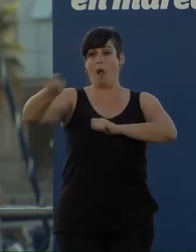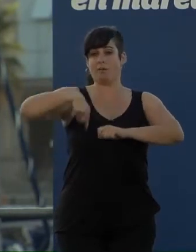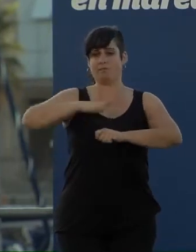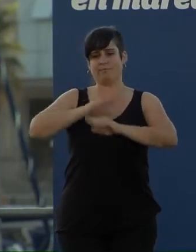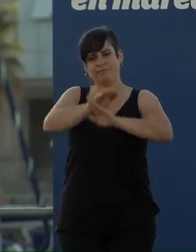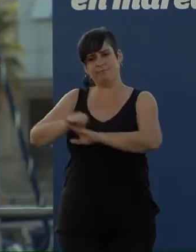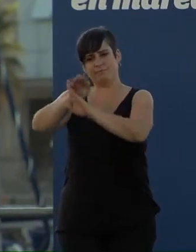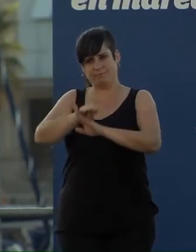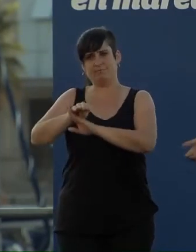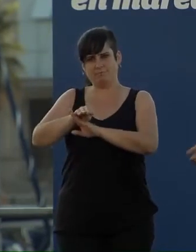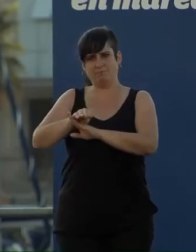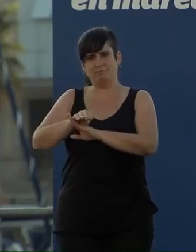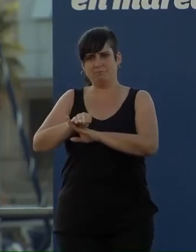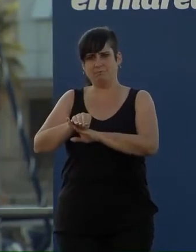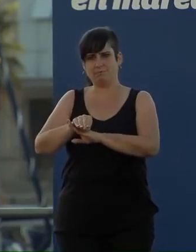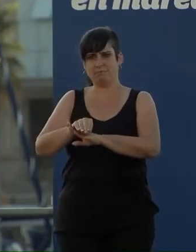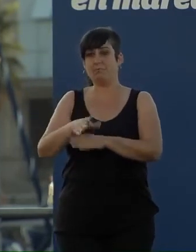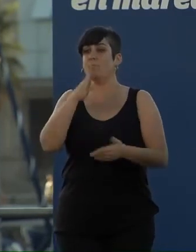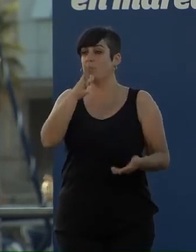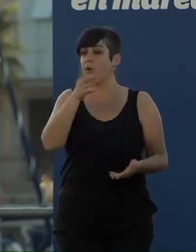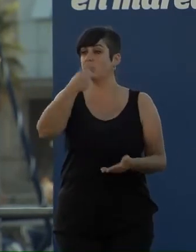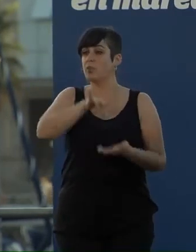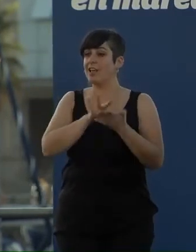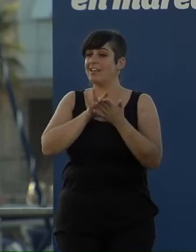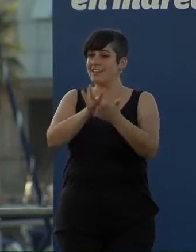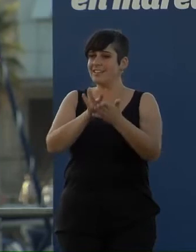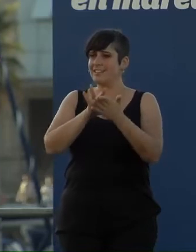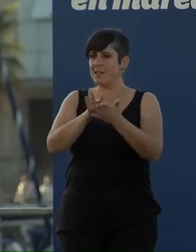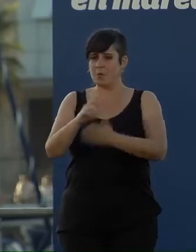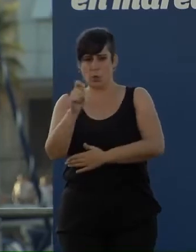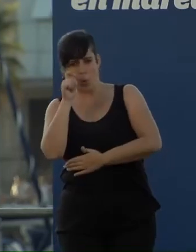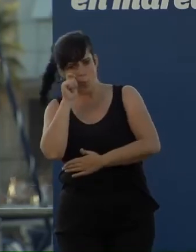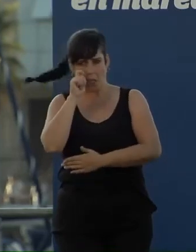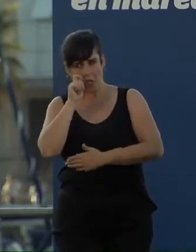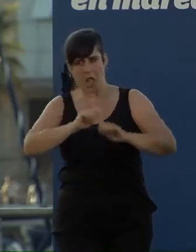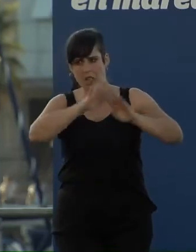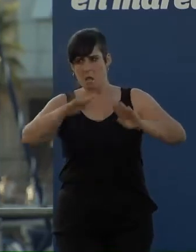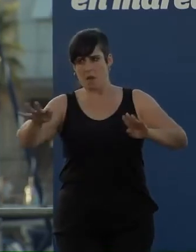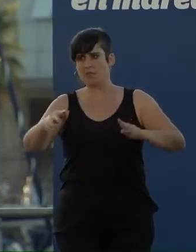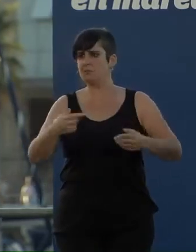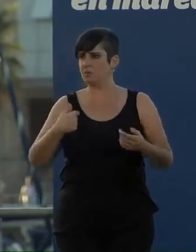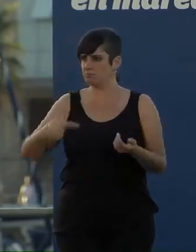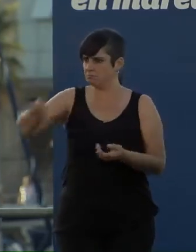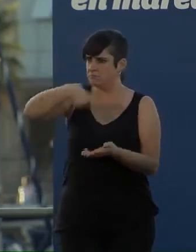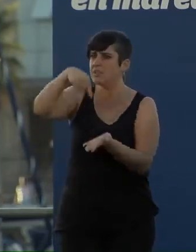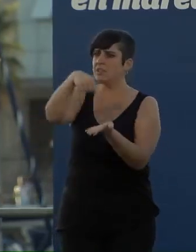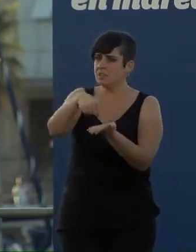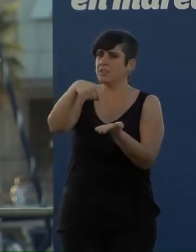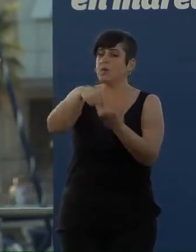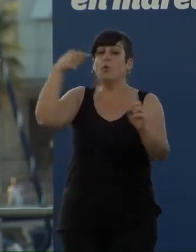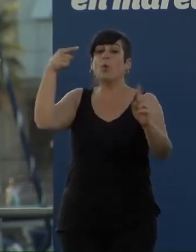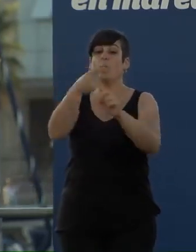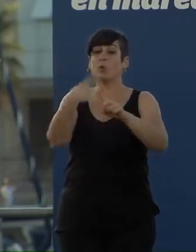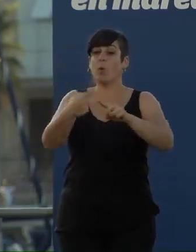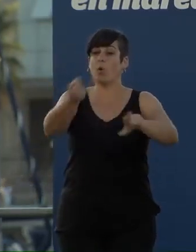mar por eso reclamamos entre otras cosas o servicio integral de vigilancia marítima no corredor Atlántico no corredor Cantábrico para defender